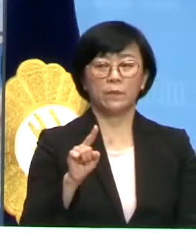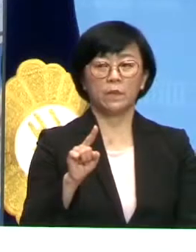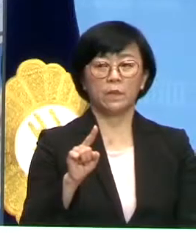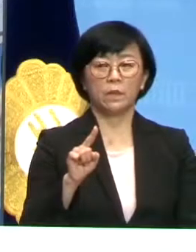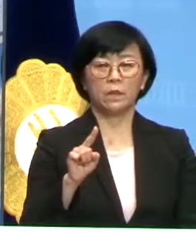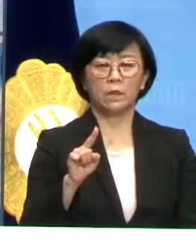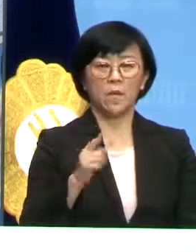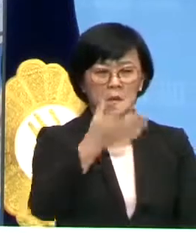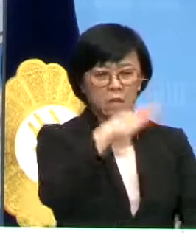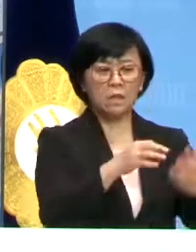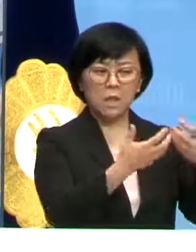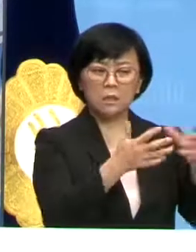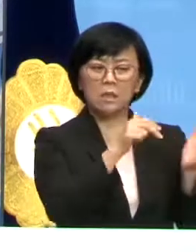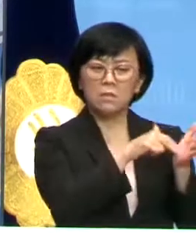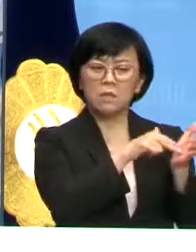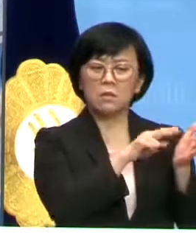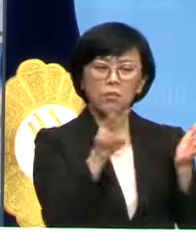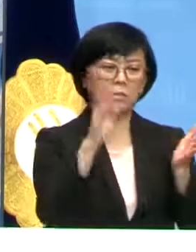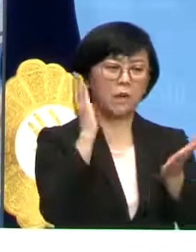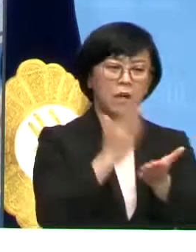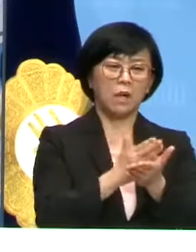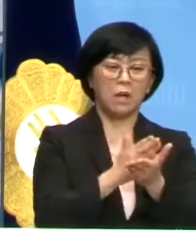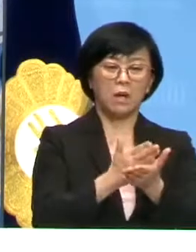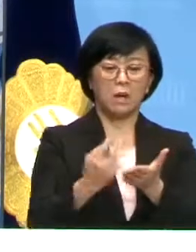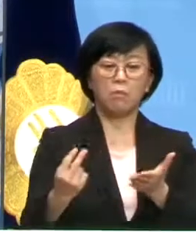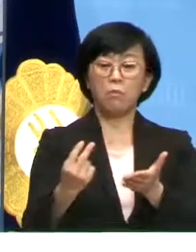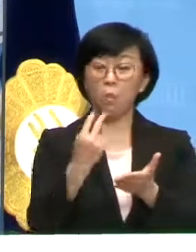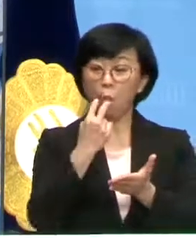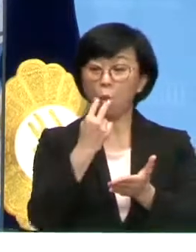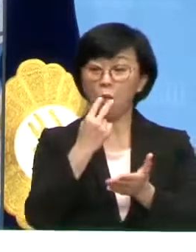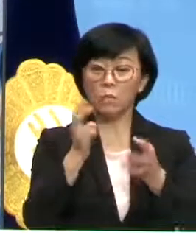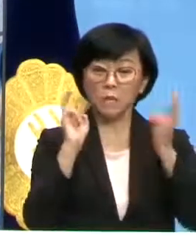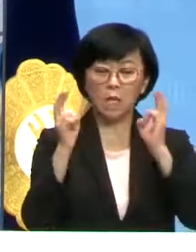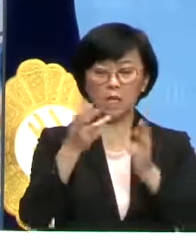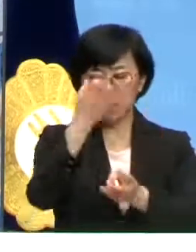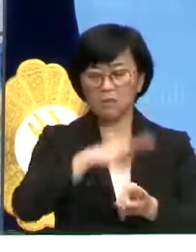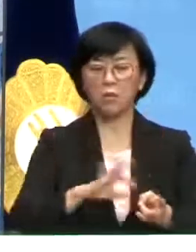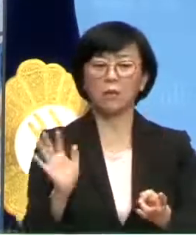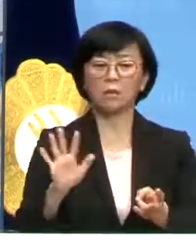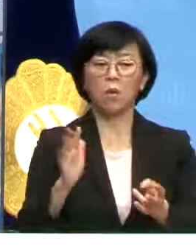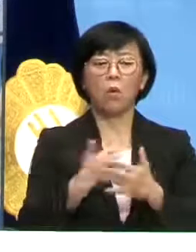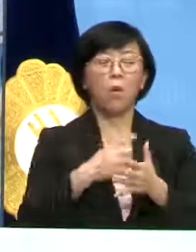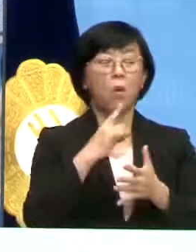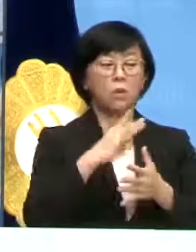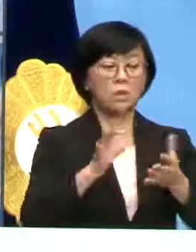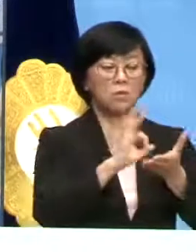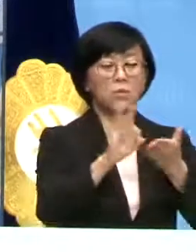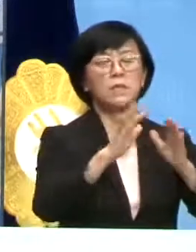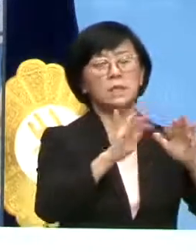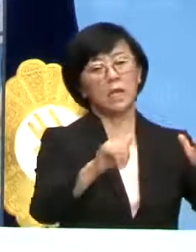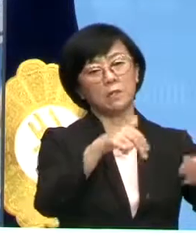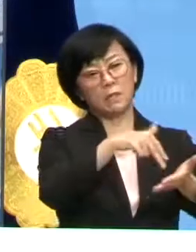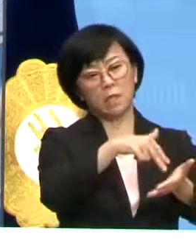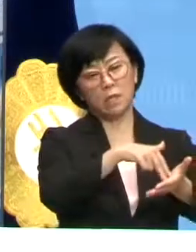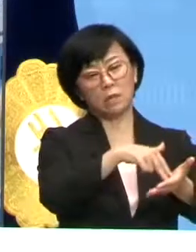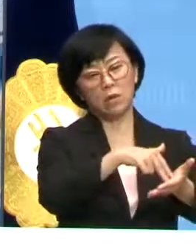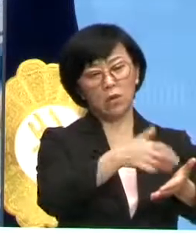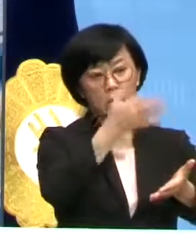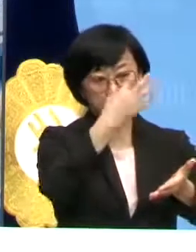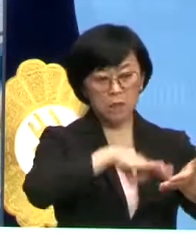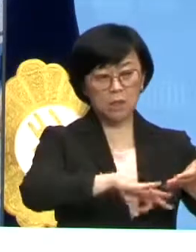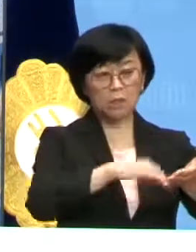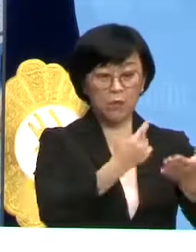이딴 체 측면에서 바라볼 것이 아니라 보험사의 편익을 위한 것도 아니고 오직 소비자들의 편익을 위해서 이